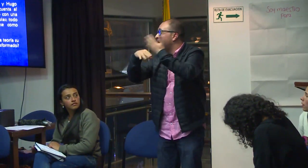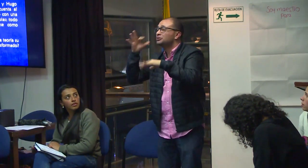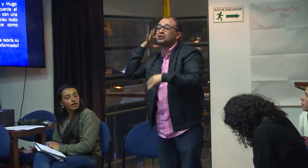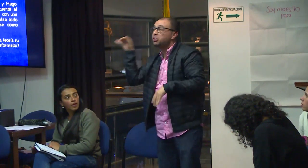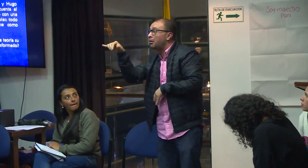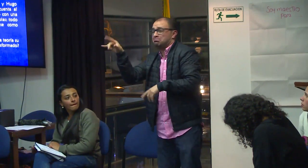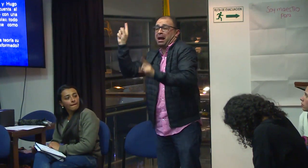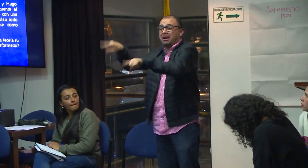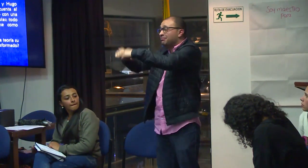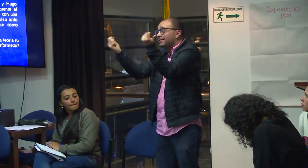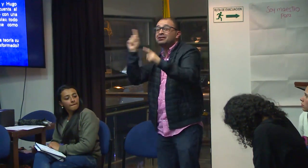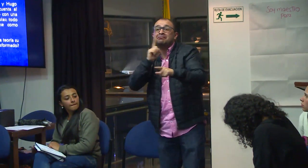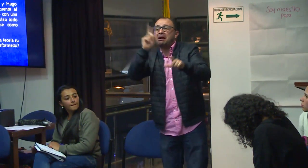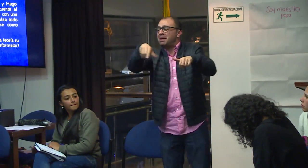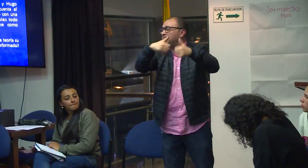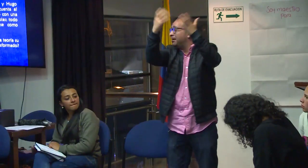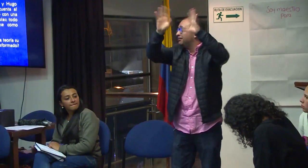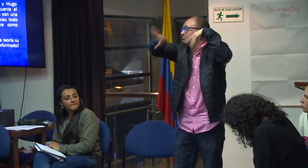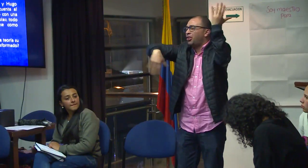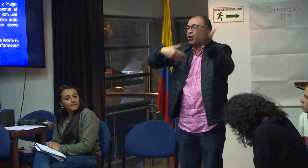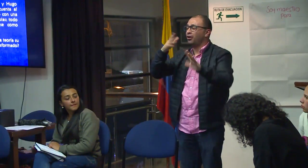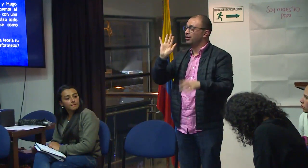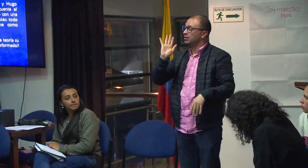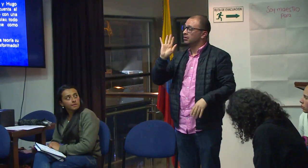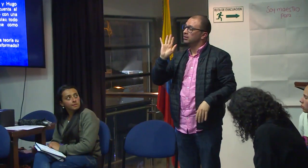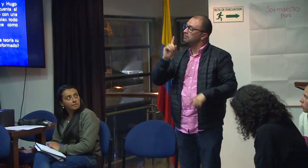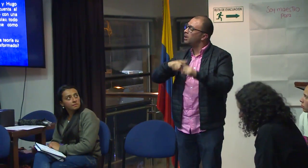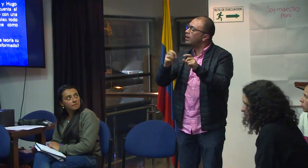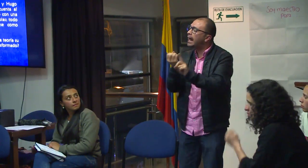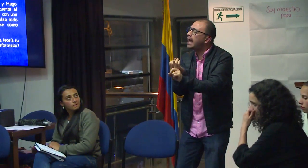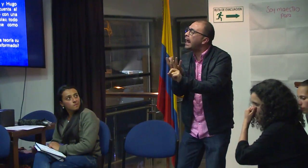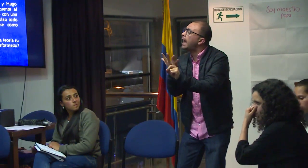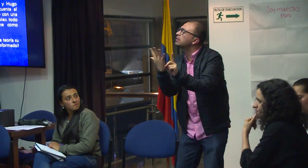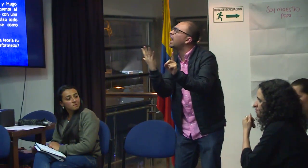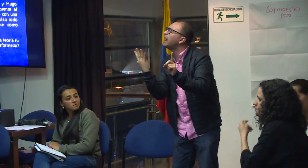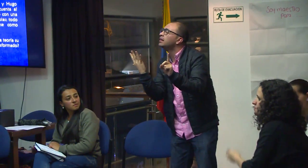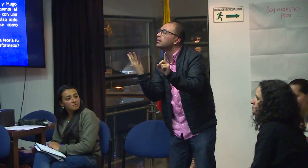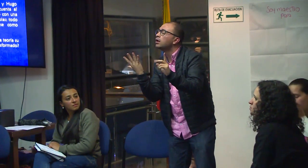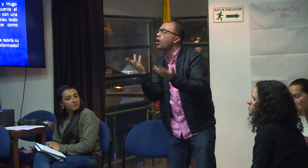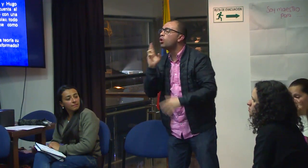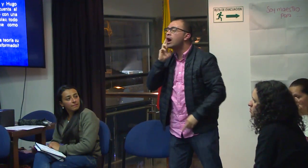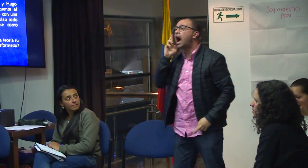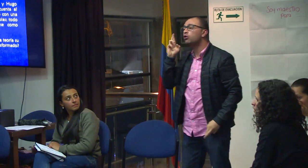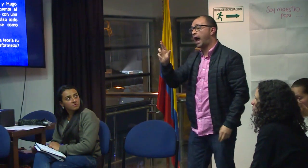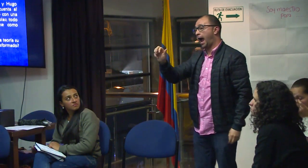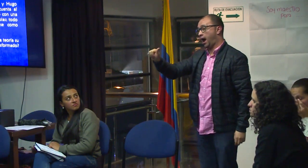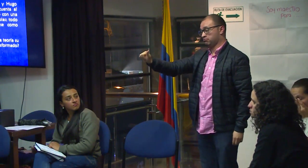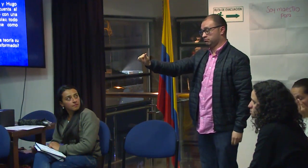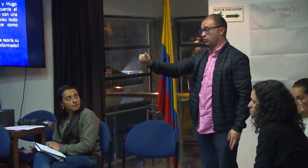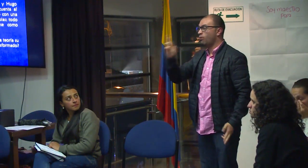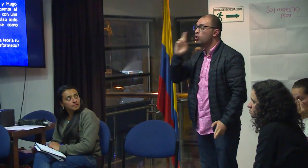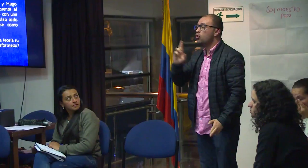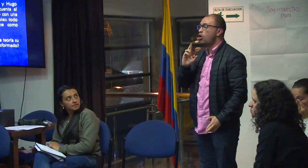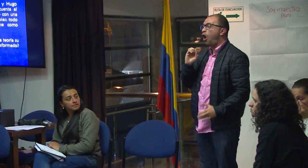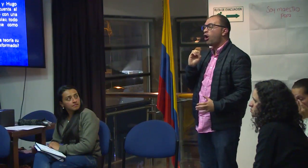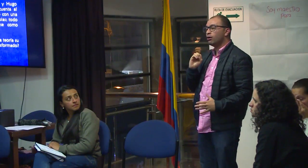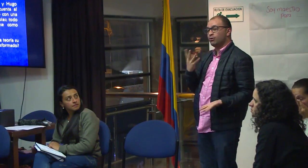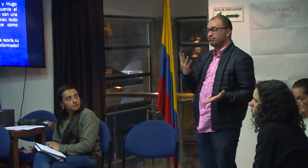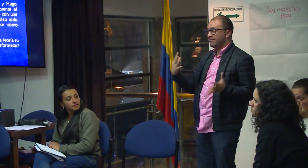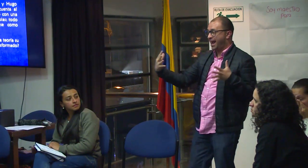¿Será que el mundo es de un solo color? Las personas se separan, se rompe. Hay muchas cosas allí dentro